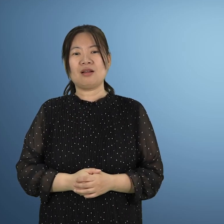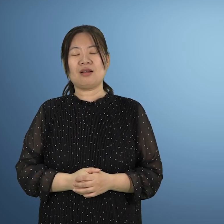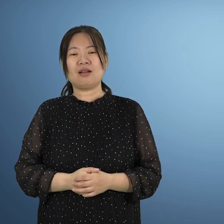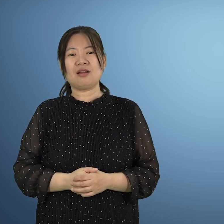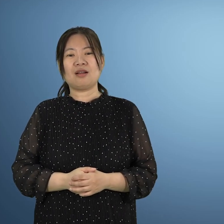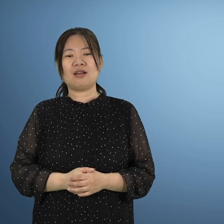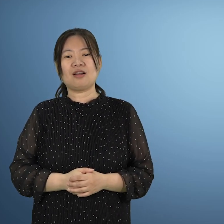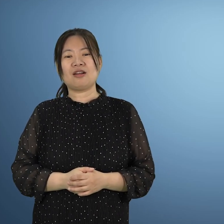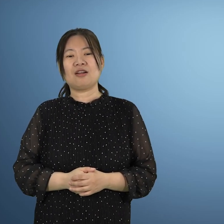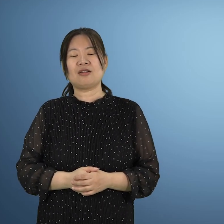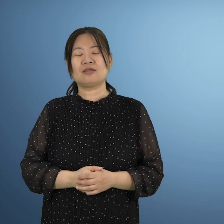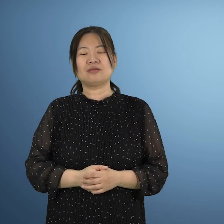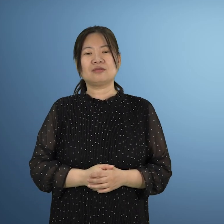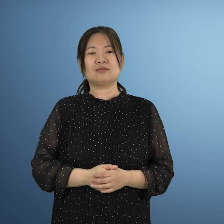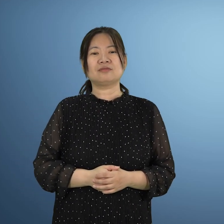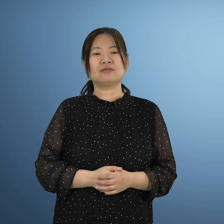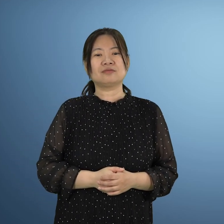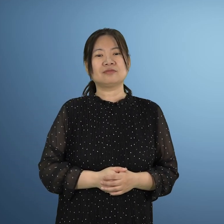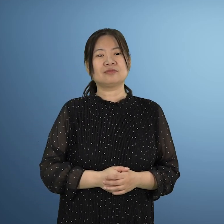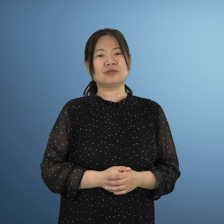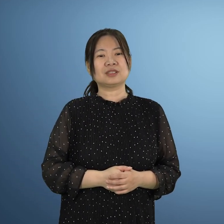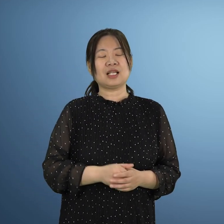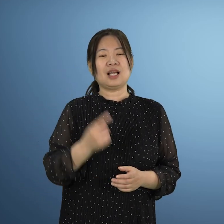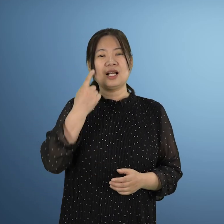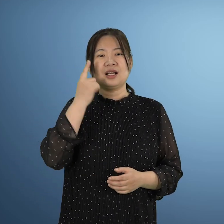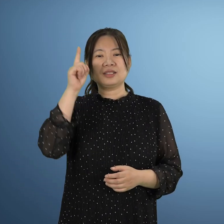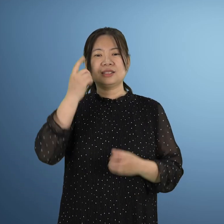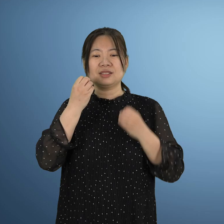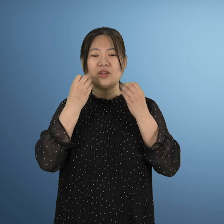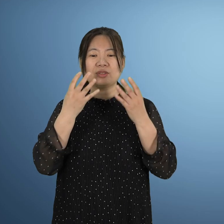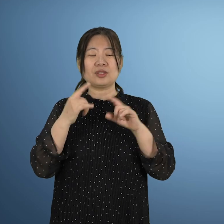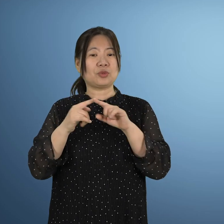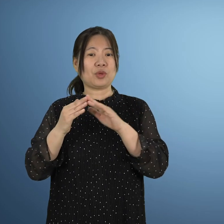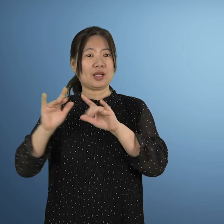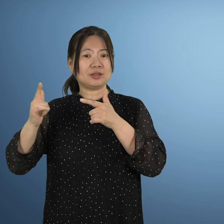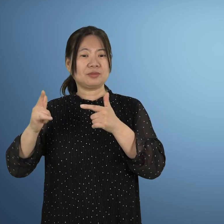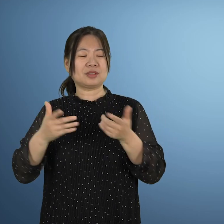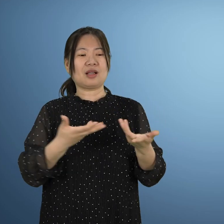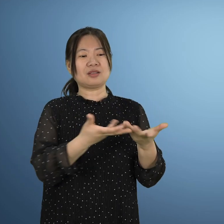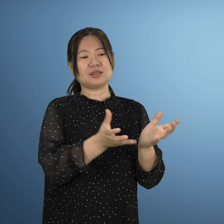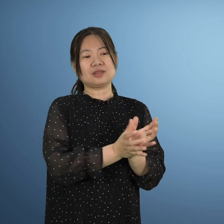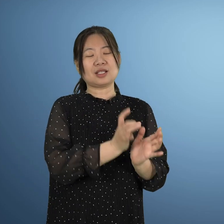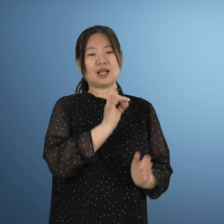그래서 또 이제 타깃이 바뀌었어요. 이 신천지는 교회가 아닙니다. 이 집단이지.